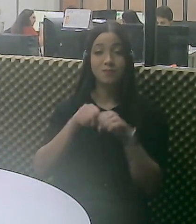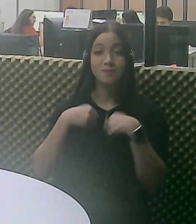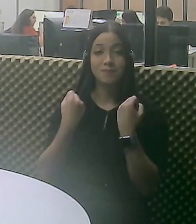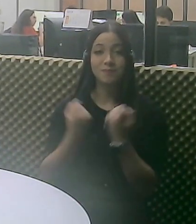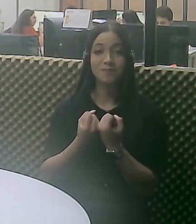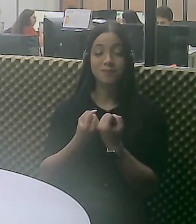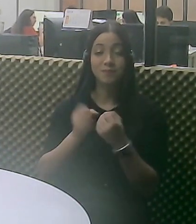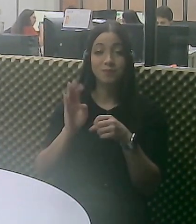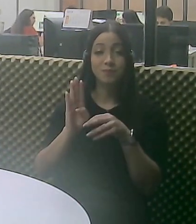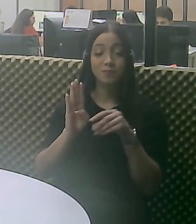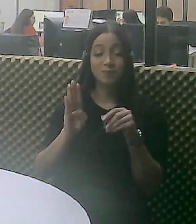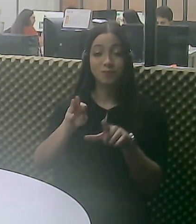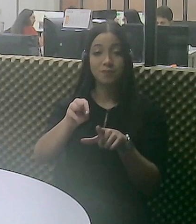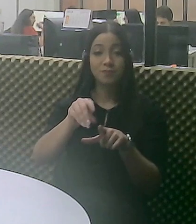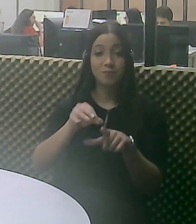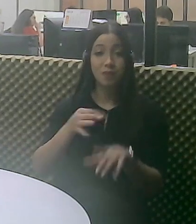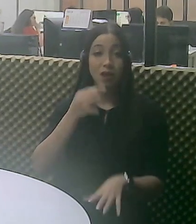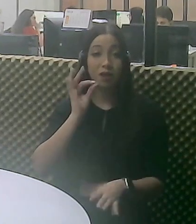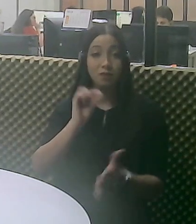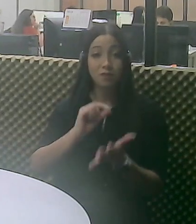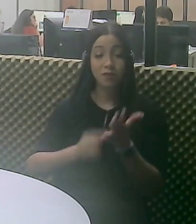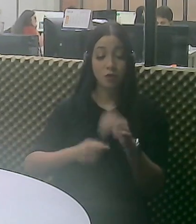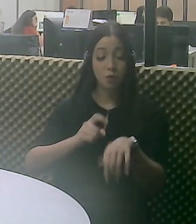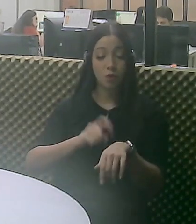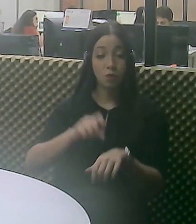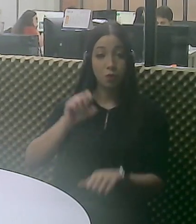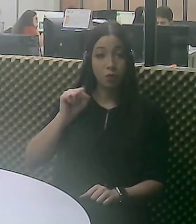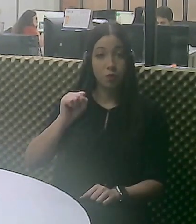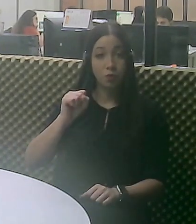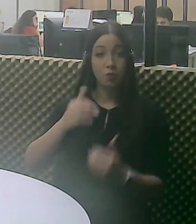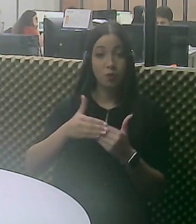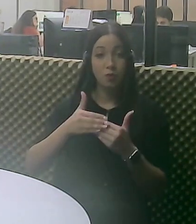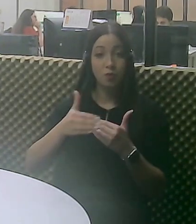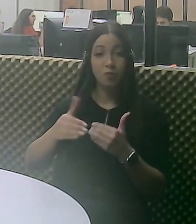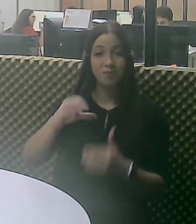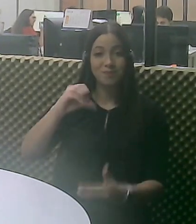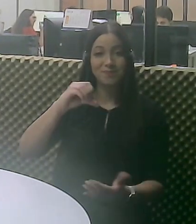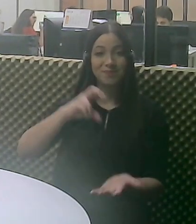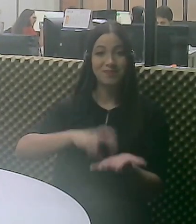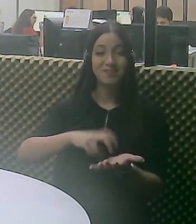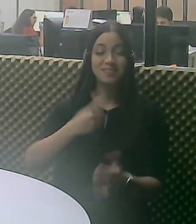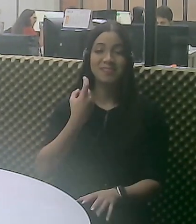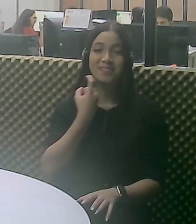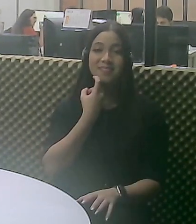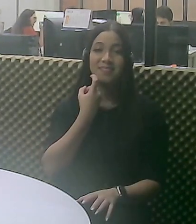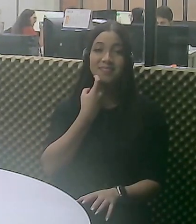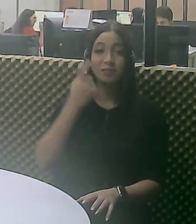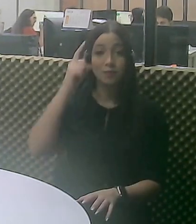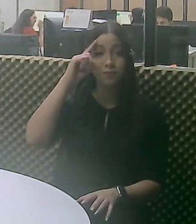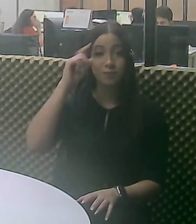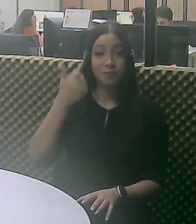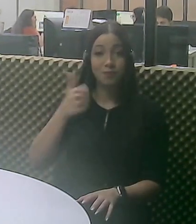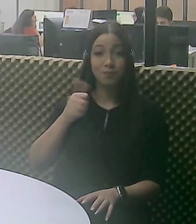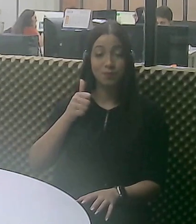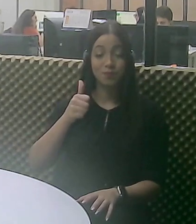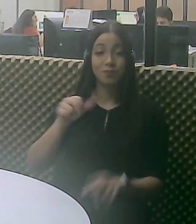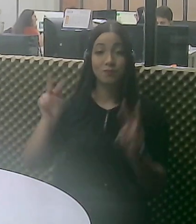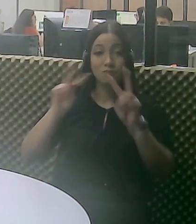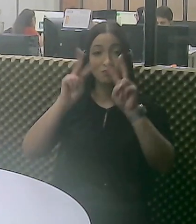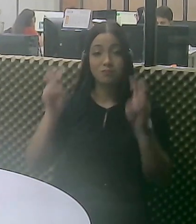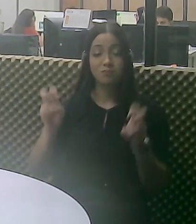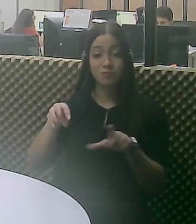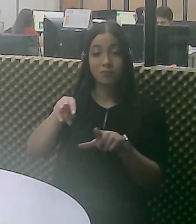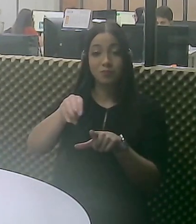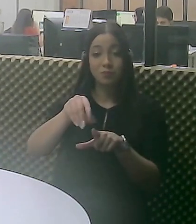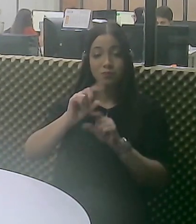terá credenciamento e café às 8 e início às 9 da manhã, de sexta-feira, dia 11. Com o tema